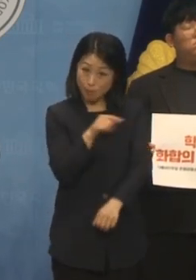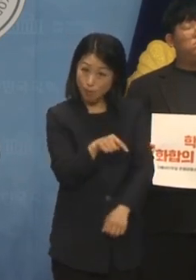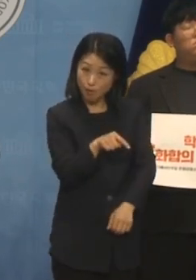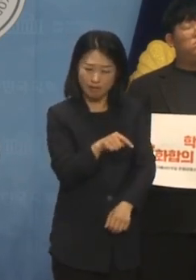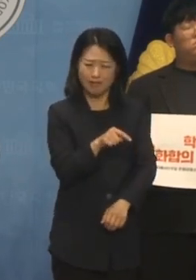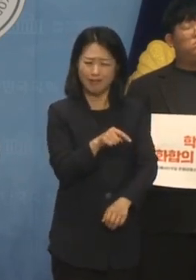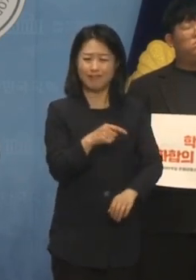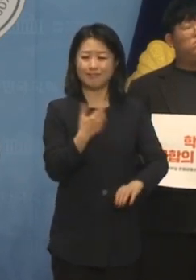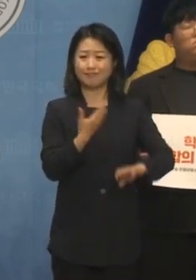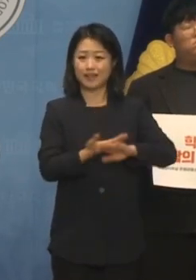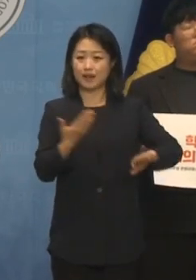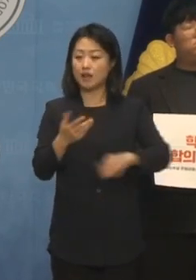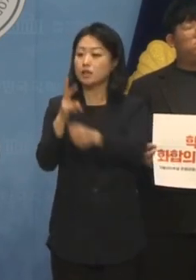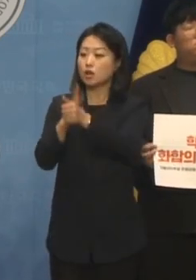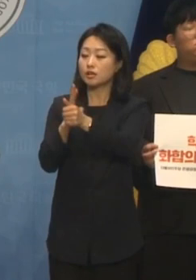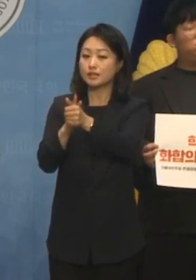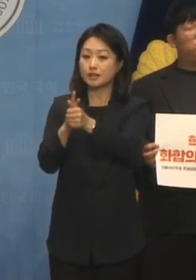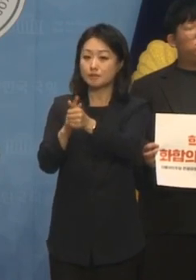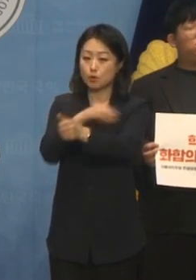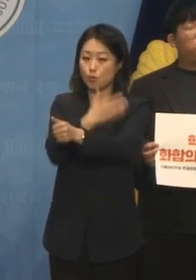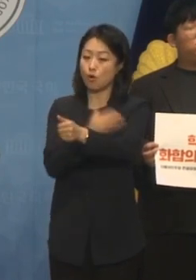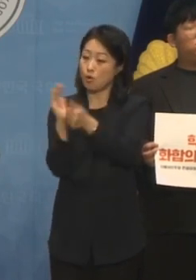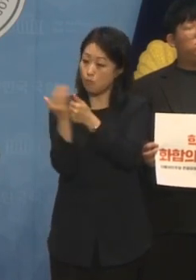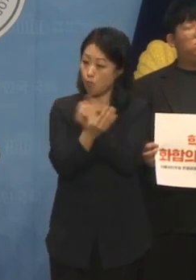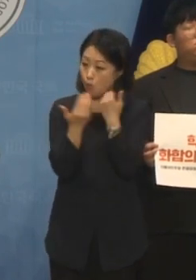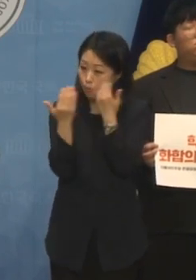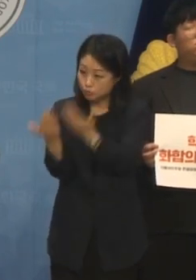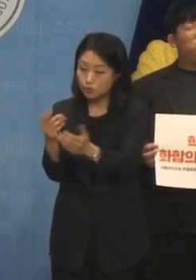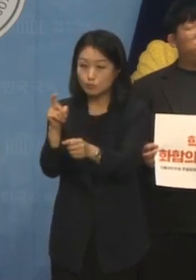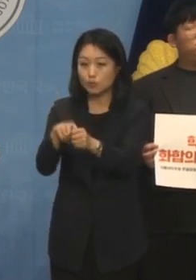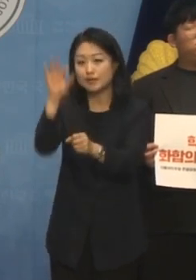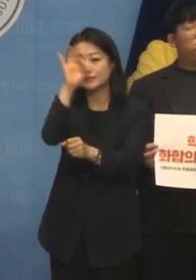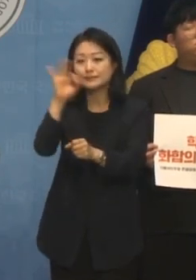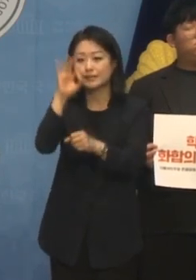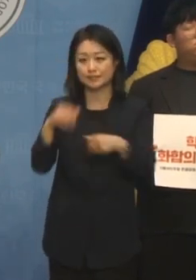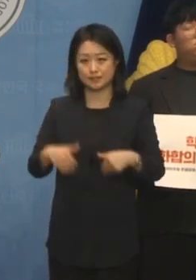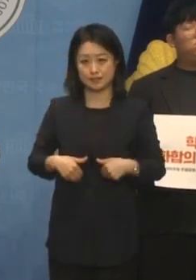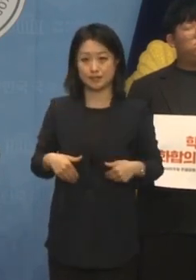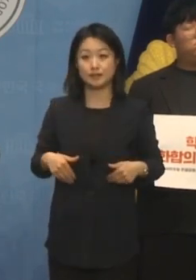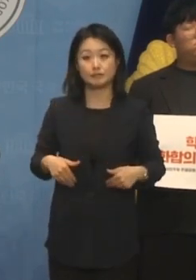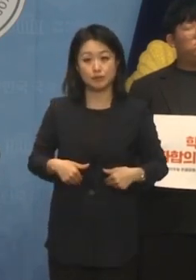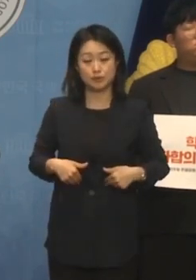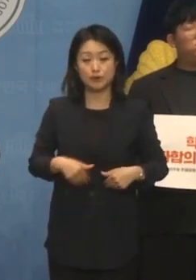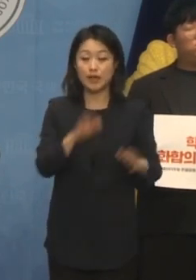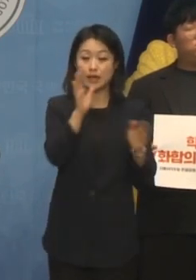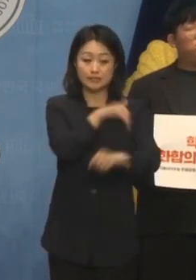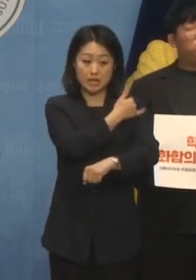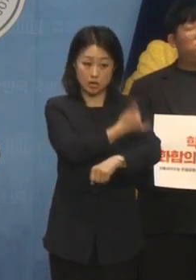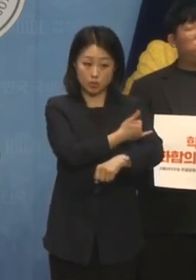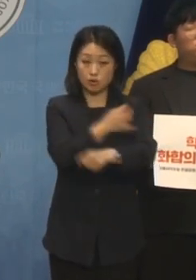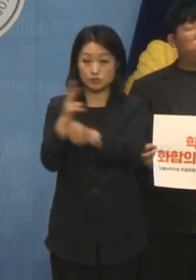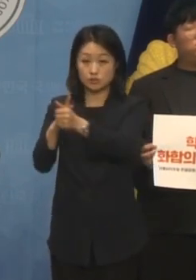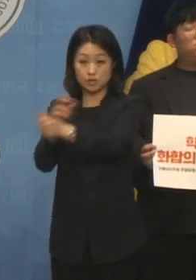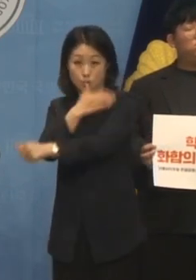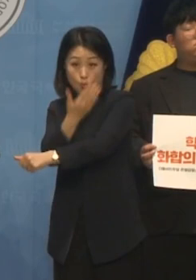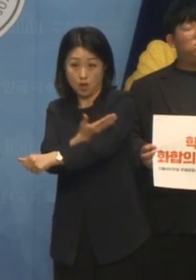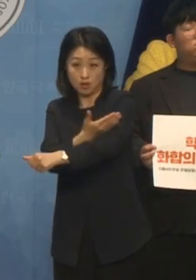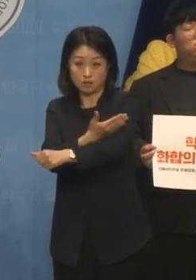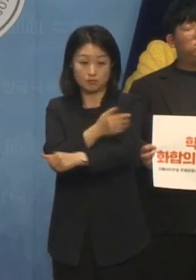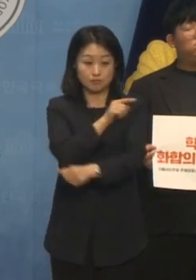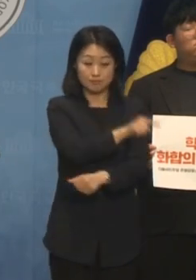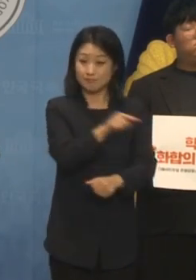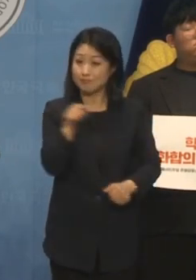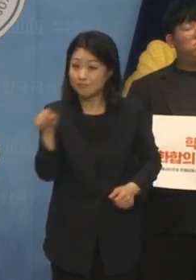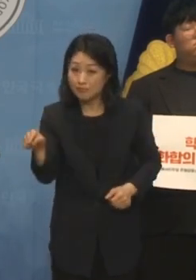교권을 지킬 수 있는 방안을 우리 모두가 함께 찾아야 할 것입니다. 학생인권과 교권은 민주주의 사회